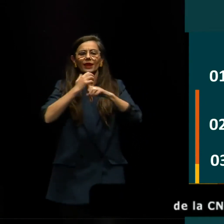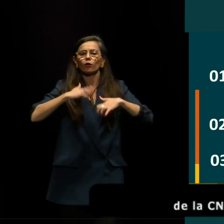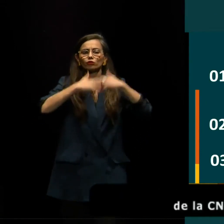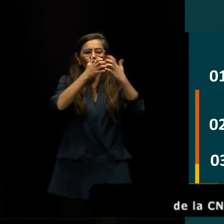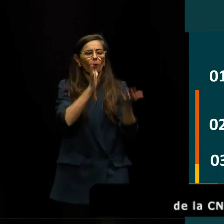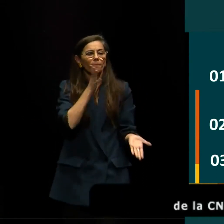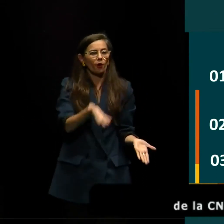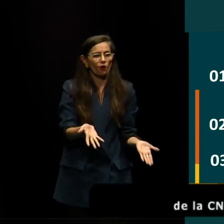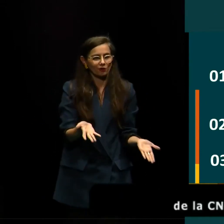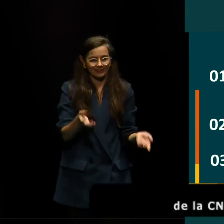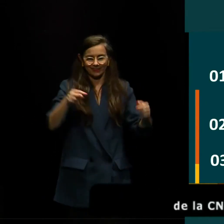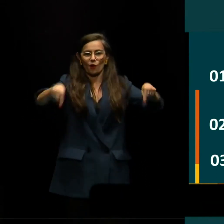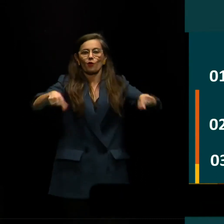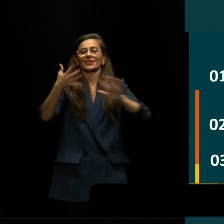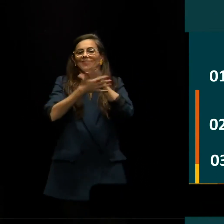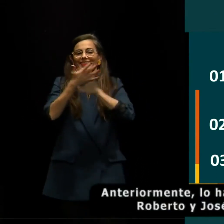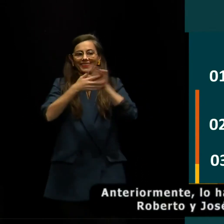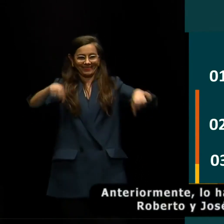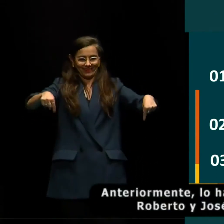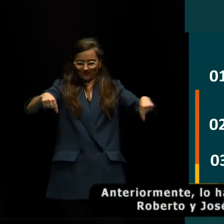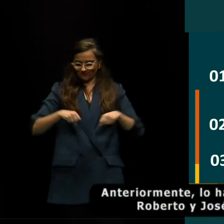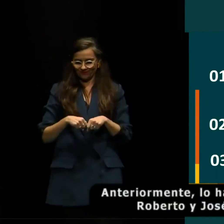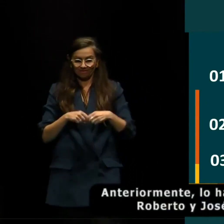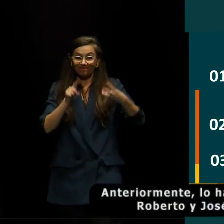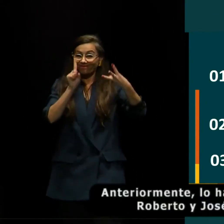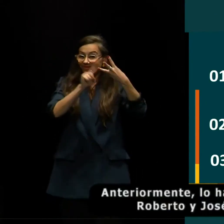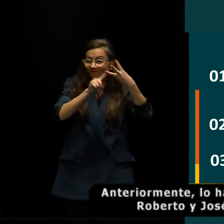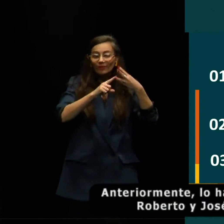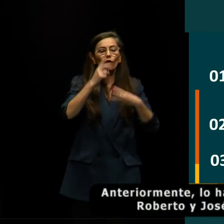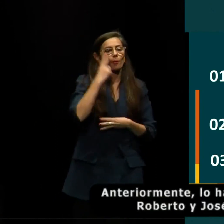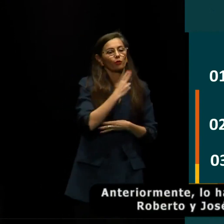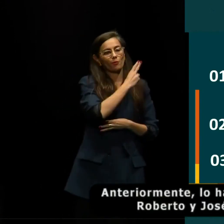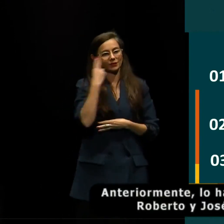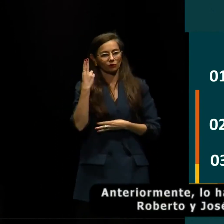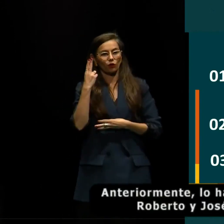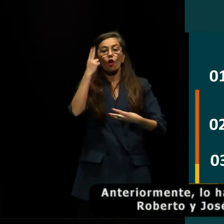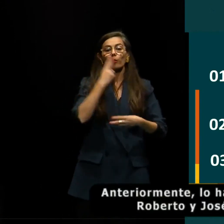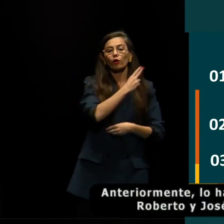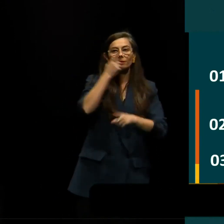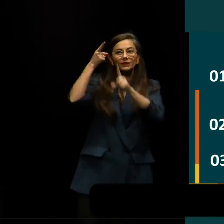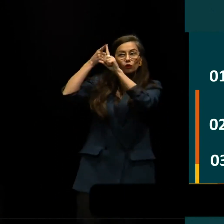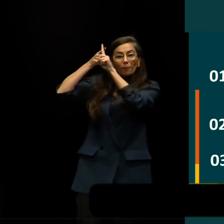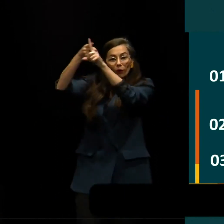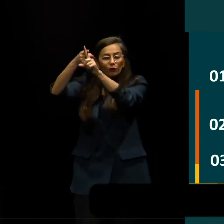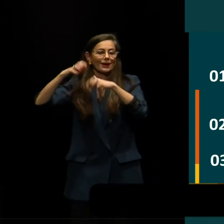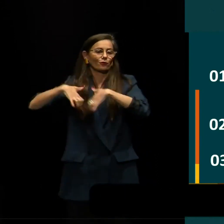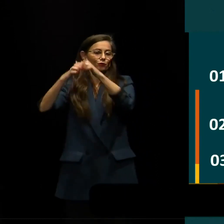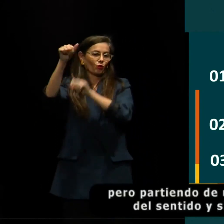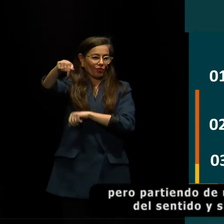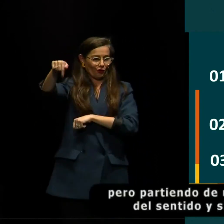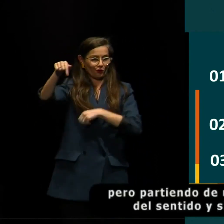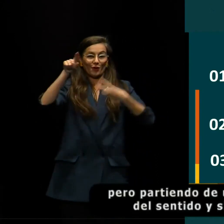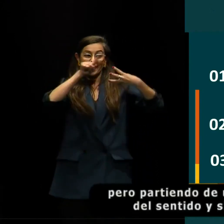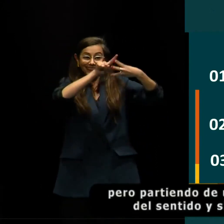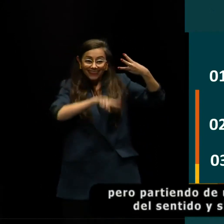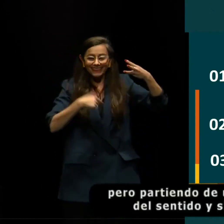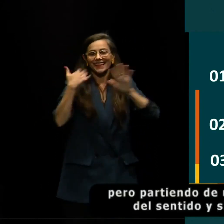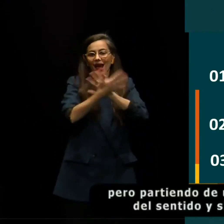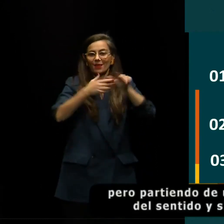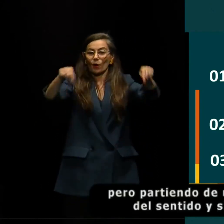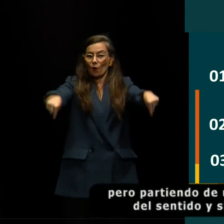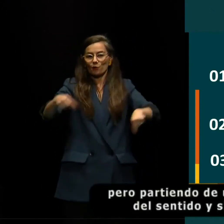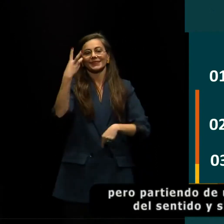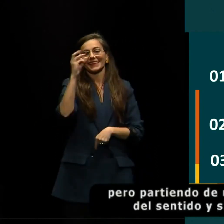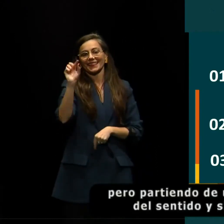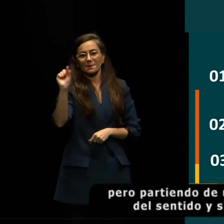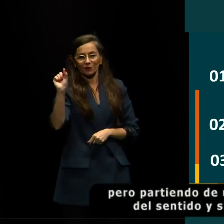en cuanto a qué sentido y significado le estamos dando cuando hablamos de reconstrucción asociativa, para pasar al tercer eje,